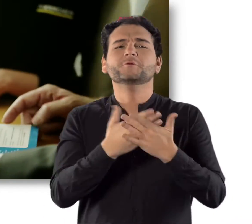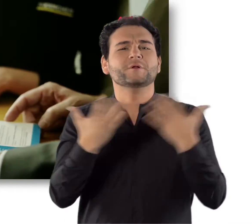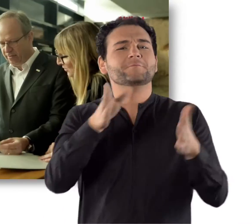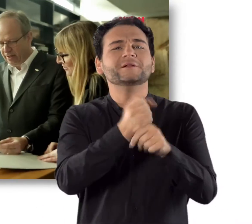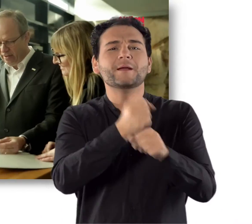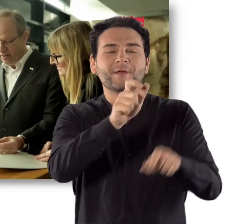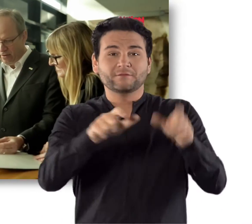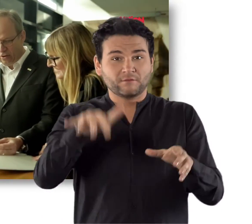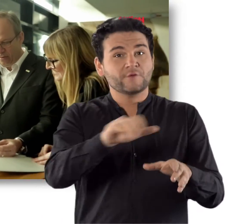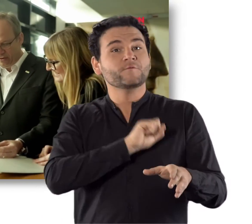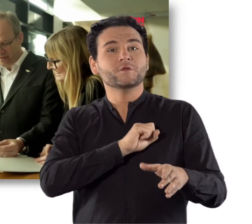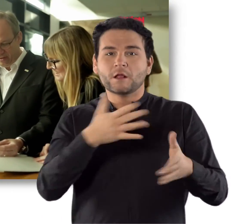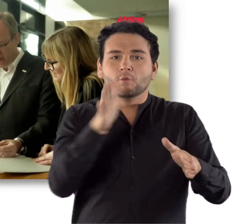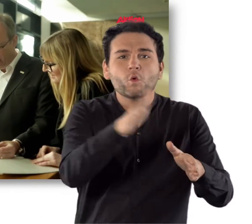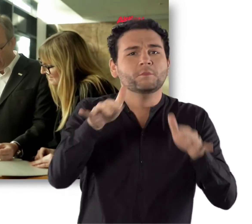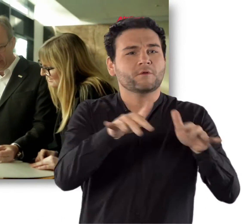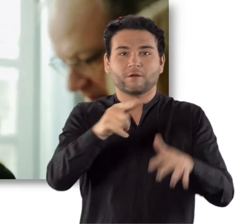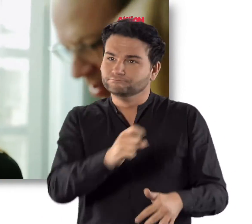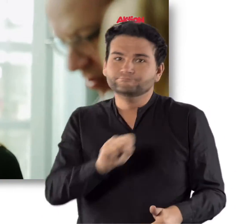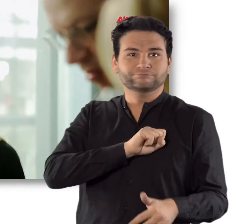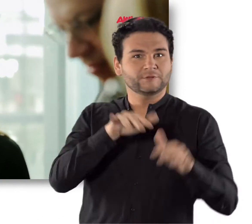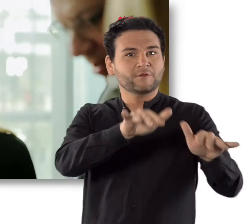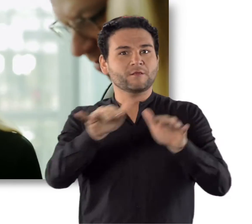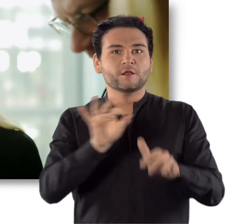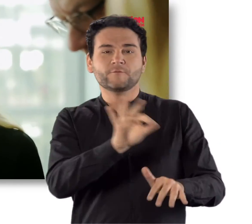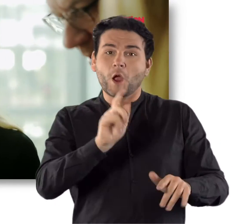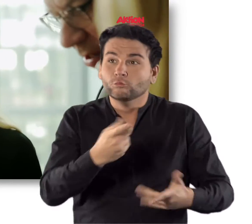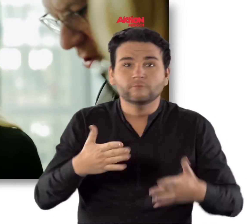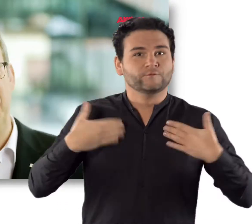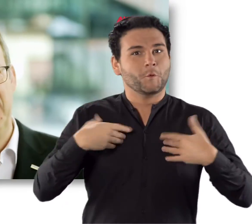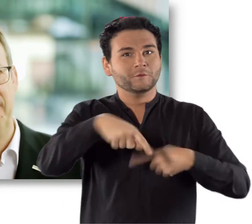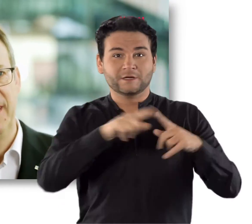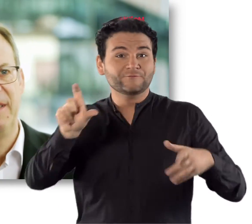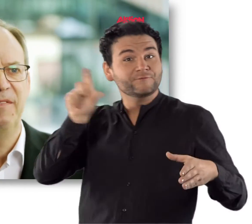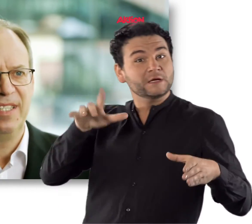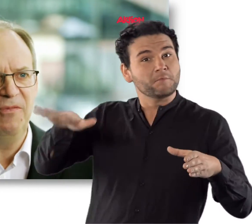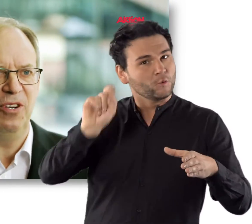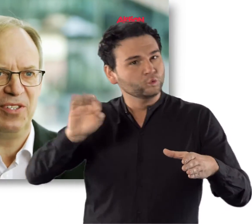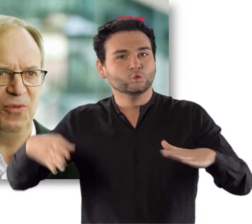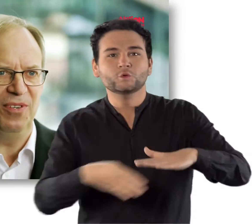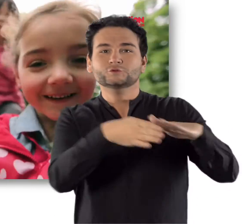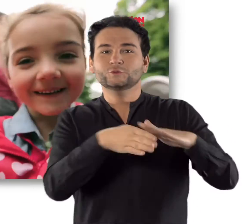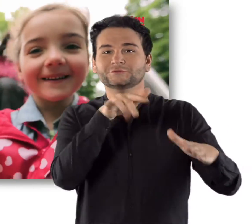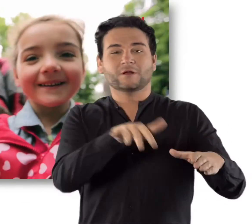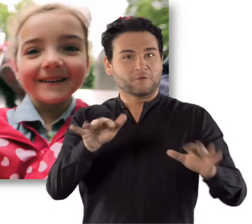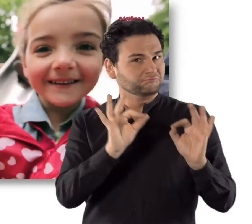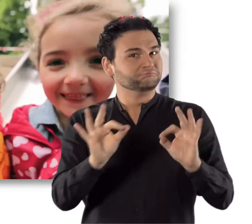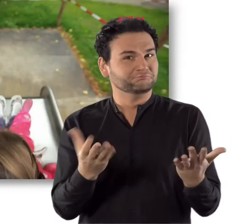Einmal kriegen Mitarbeiter eine Belohnung, sie können was gewinnen. Auf der anderen Seite freuen sich die Mitarbeiter, dass wir was Sinnvolles tun.